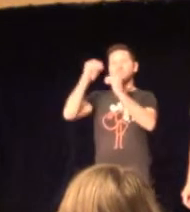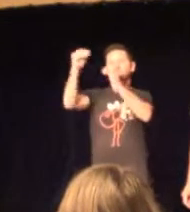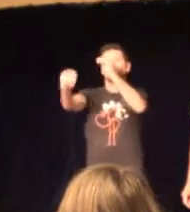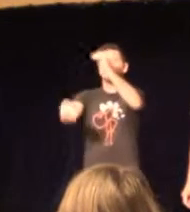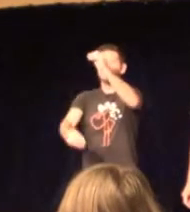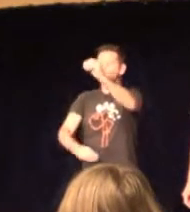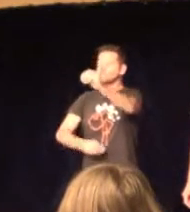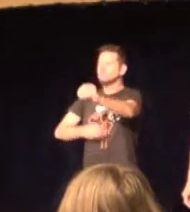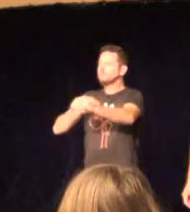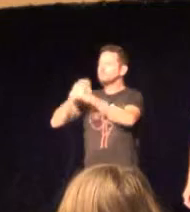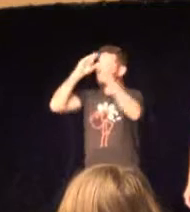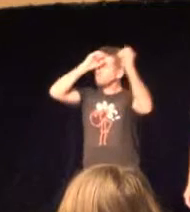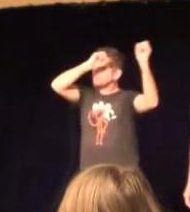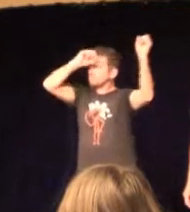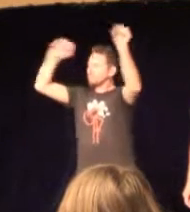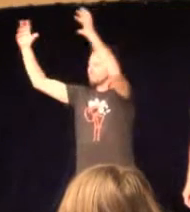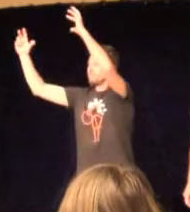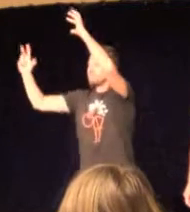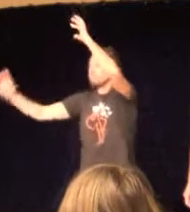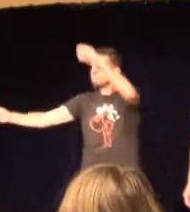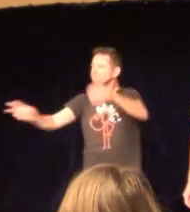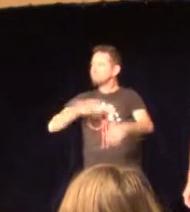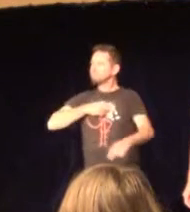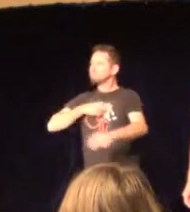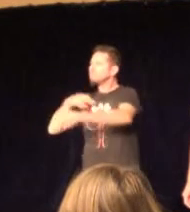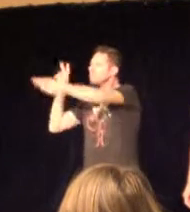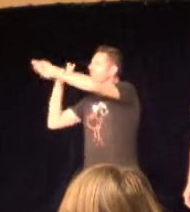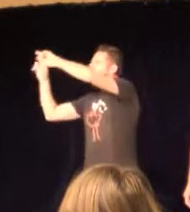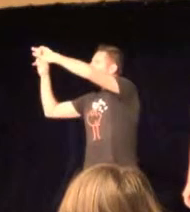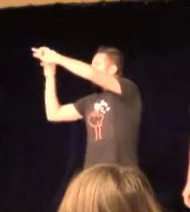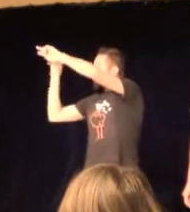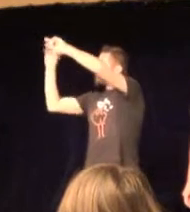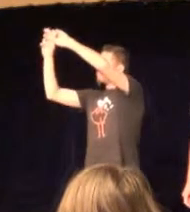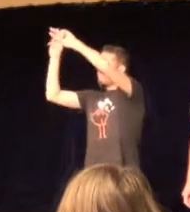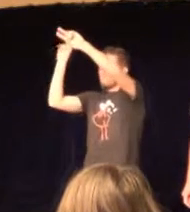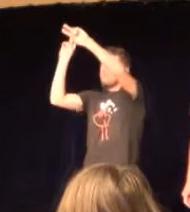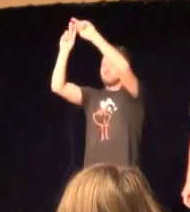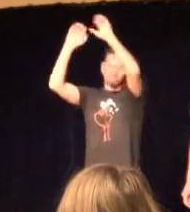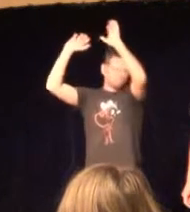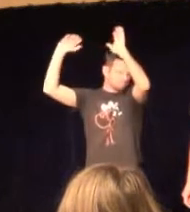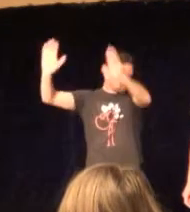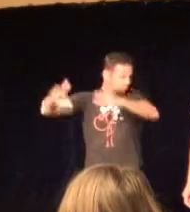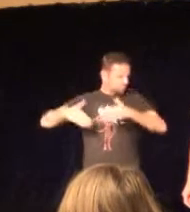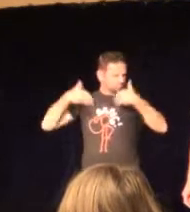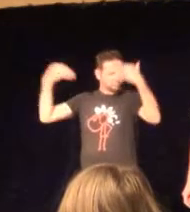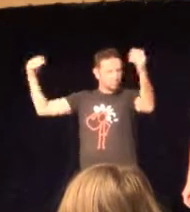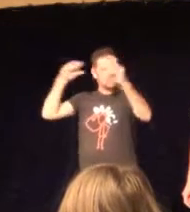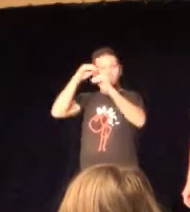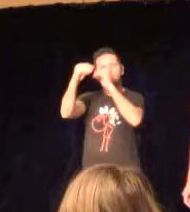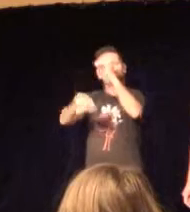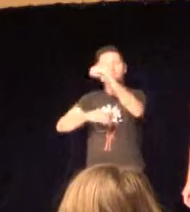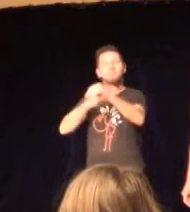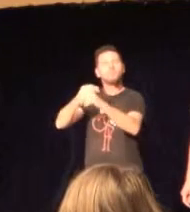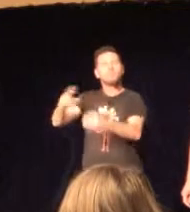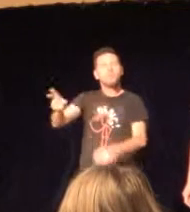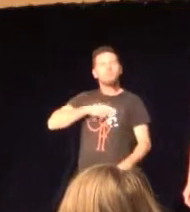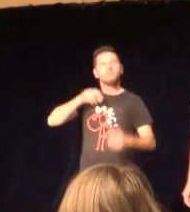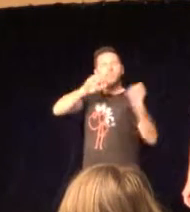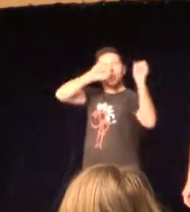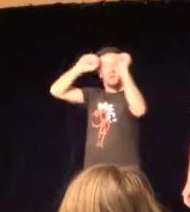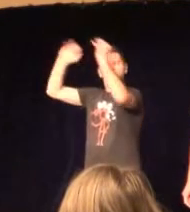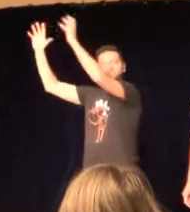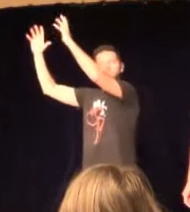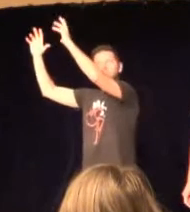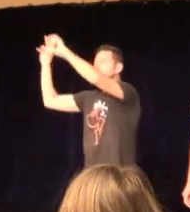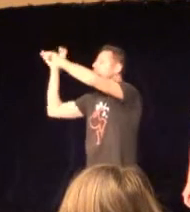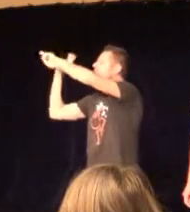En mi mundo las estrellas no sirven para nada. En mi mundo, las